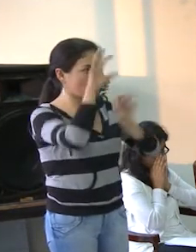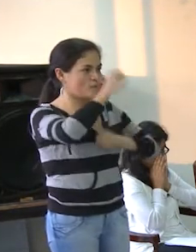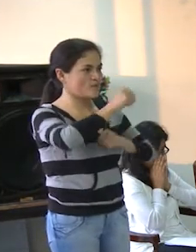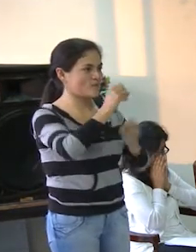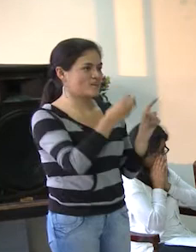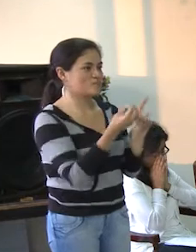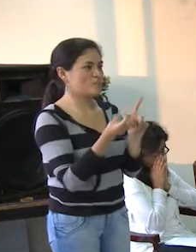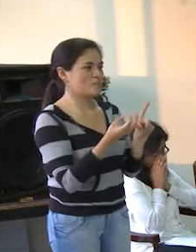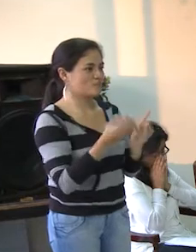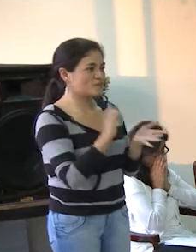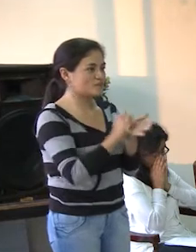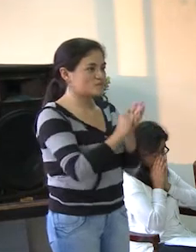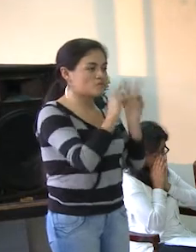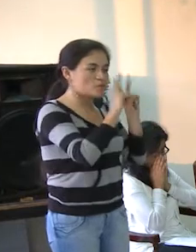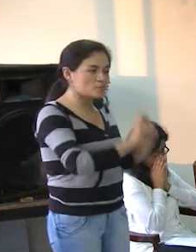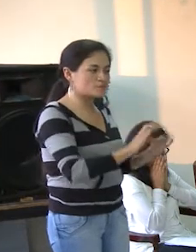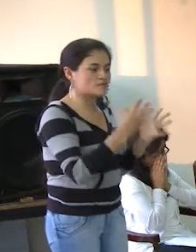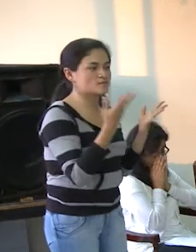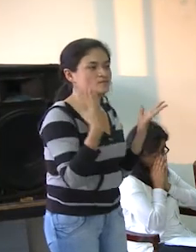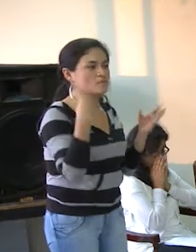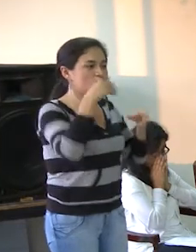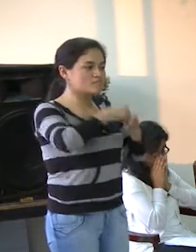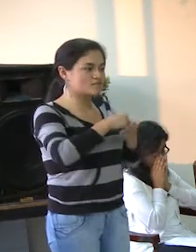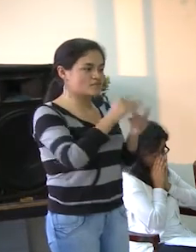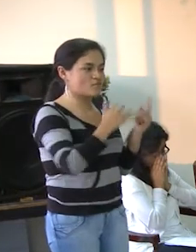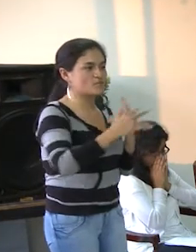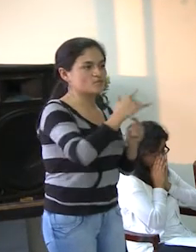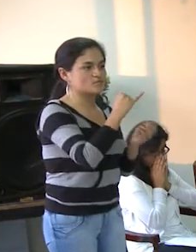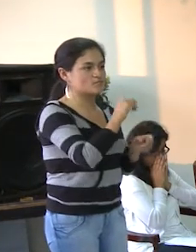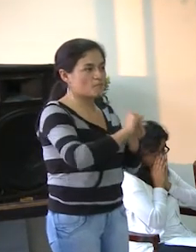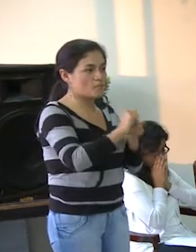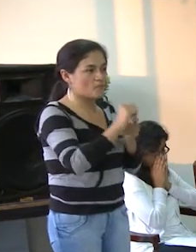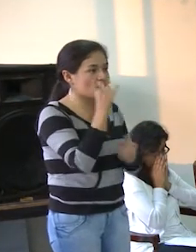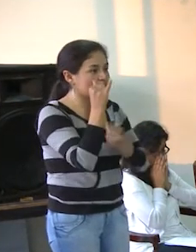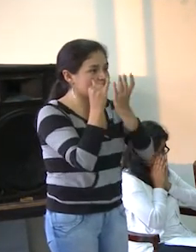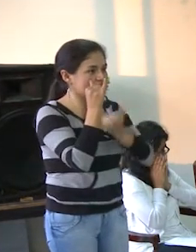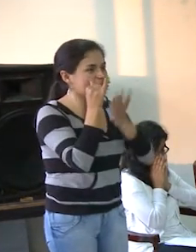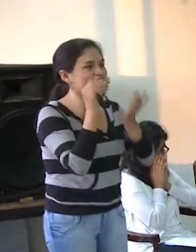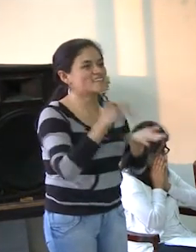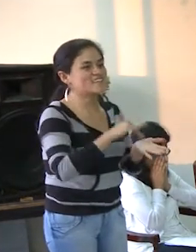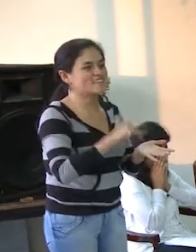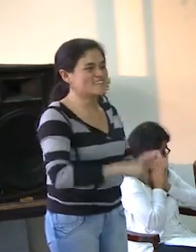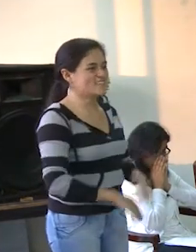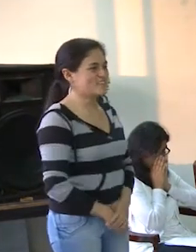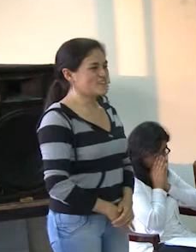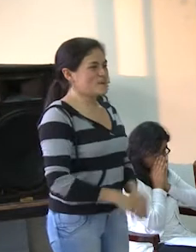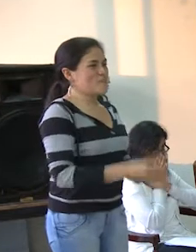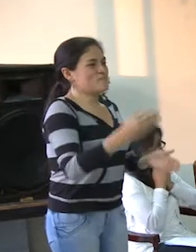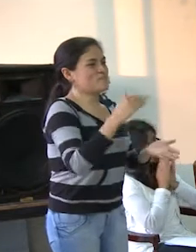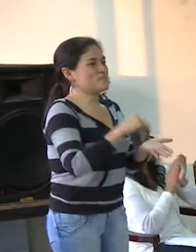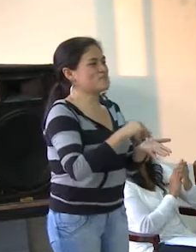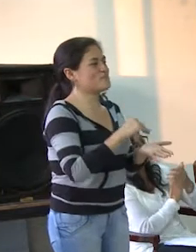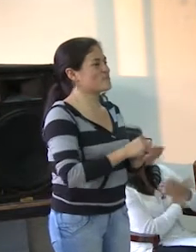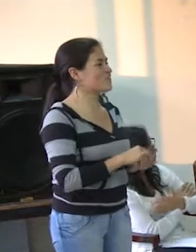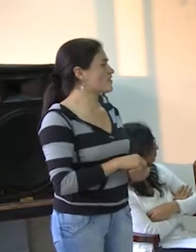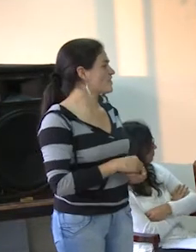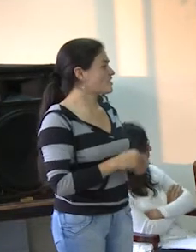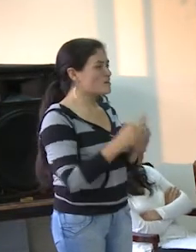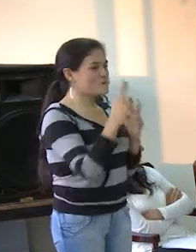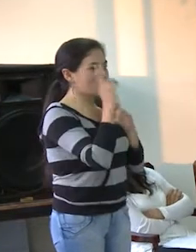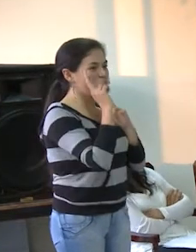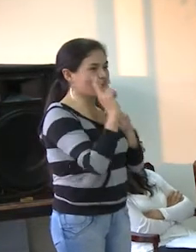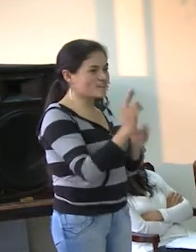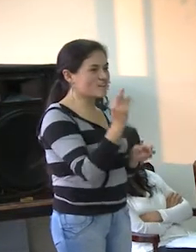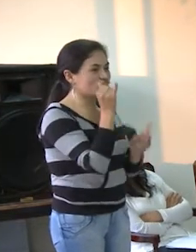la investigación enraizada en los contextos de las prácticas pedagógicas que realizamos, por valorar como frontera